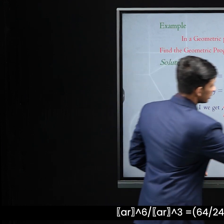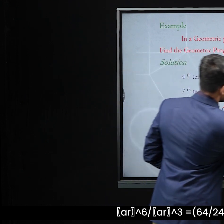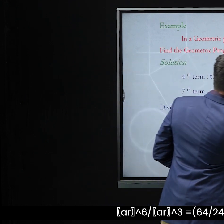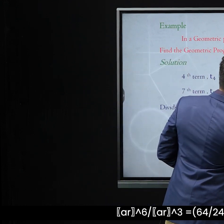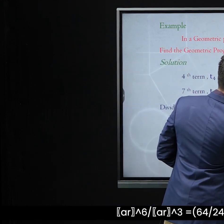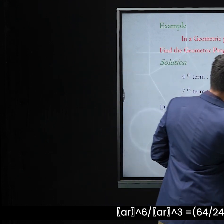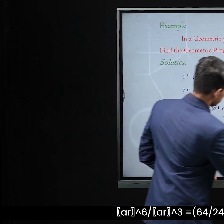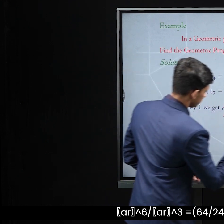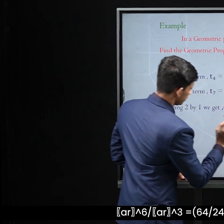64/243 ಎಕ್ಸ್